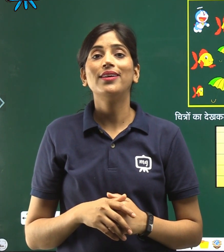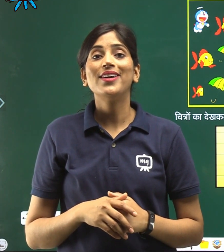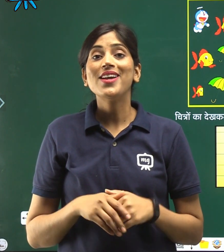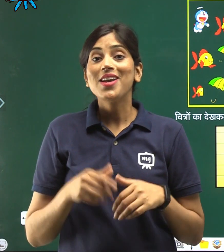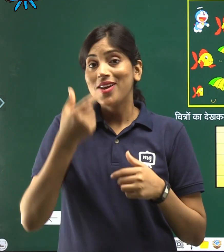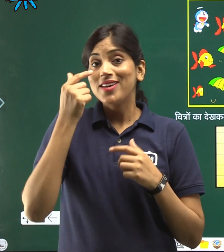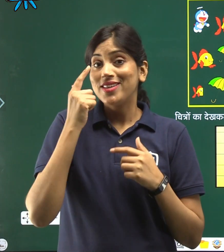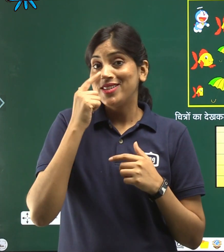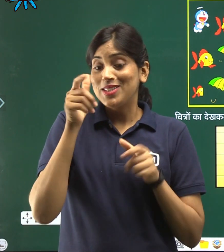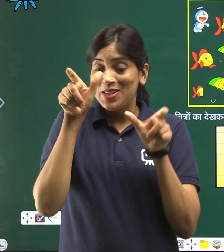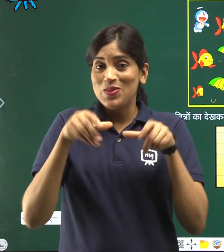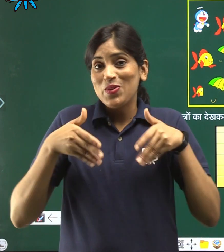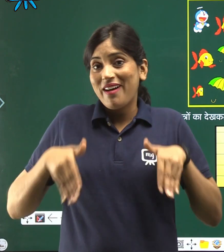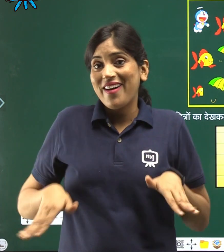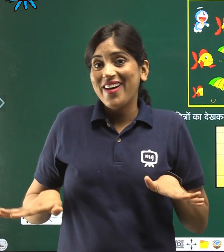सुजुका